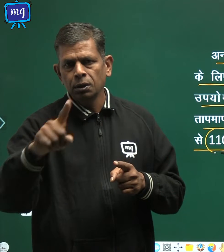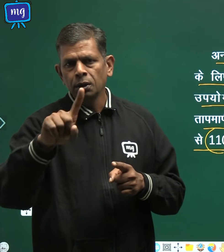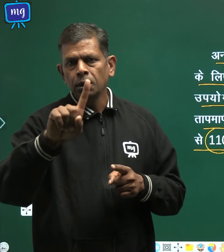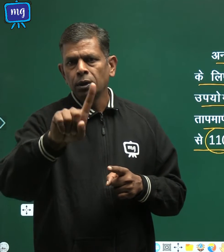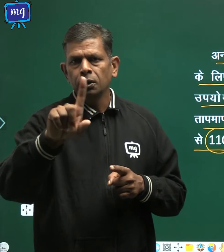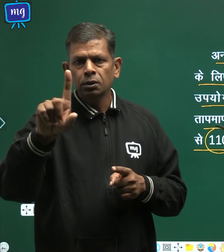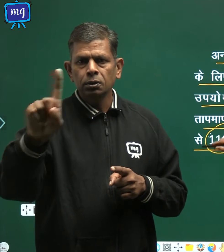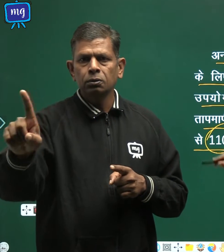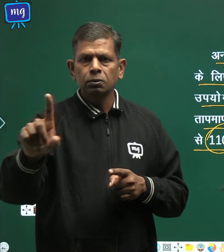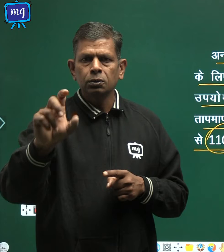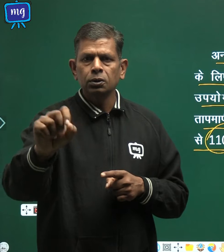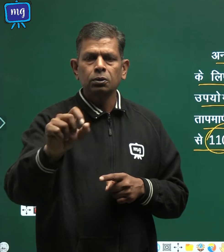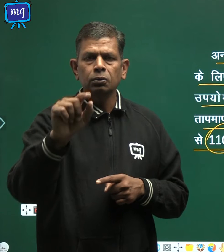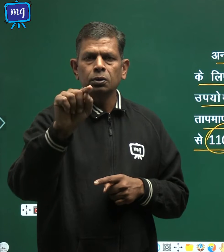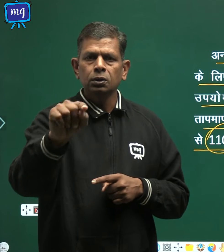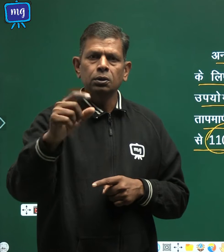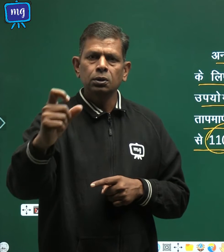110 डिग्री सेल्सियस तक होता है।